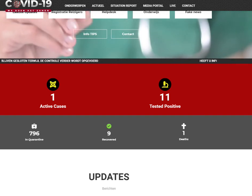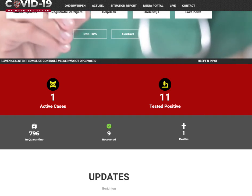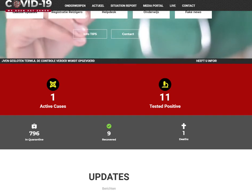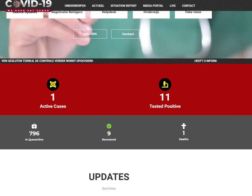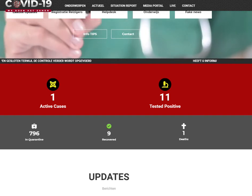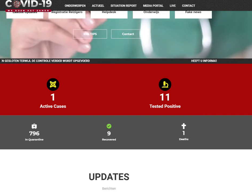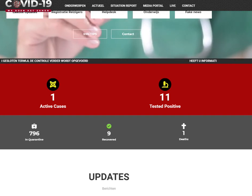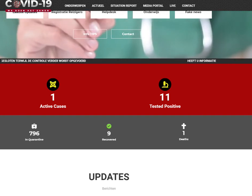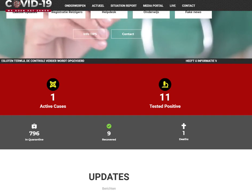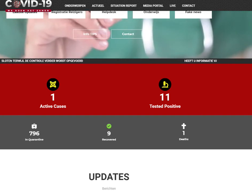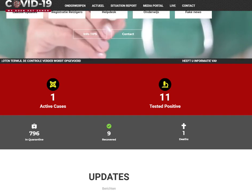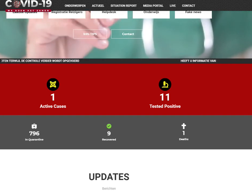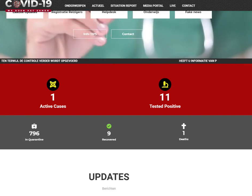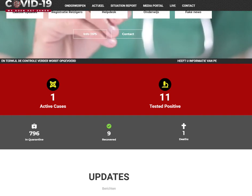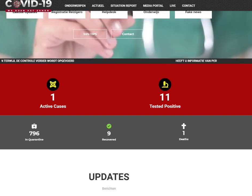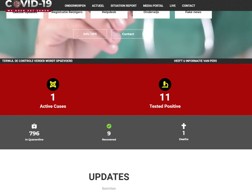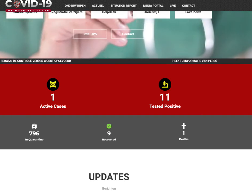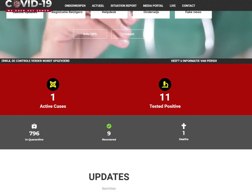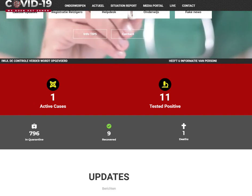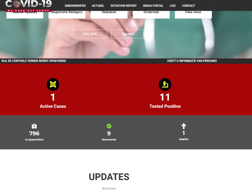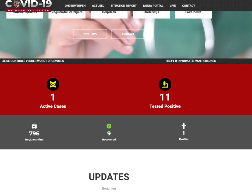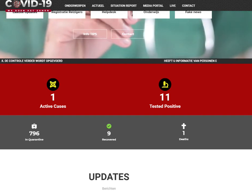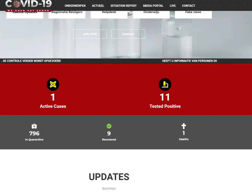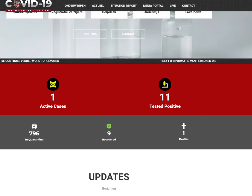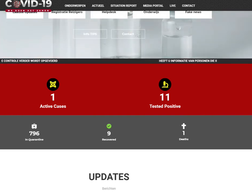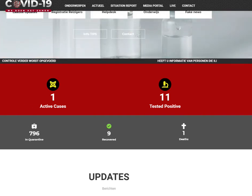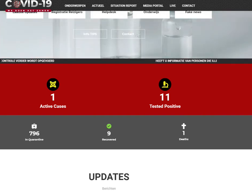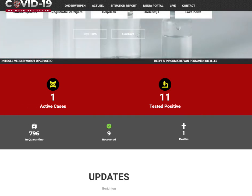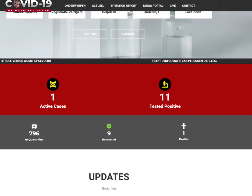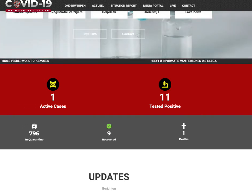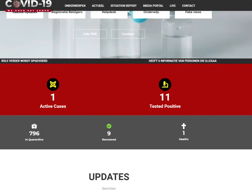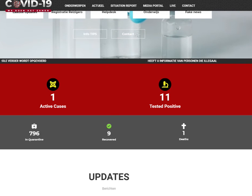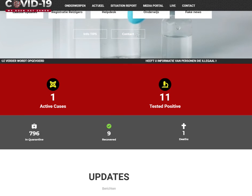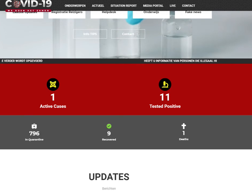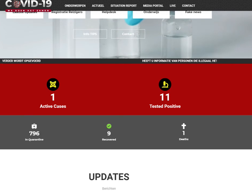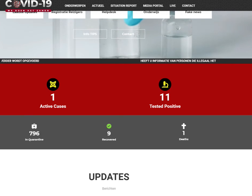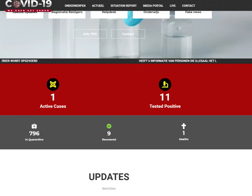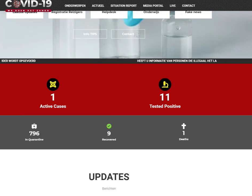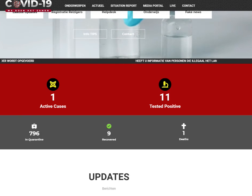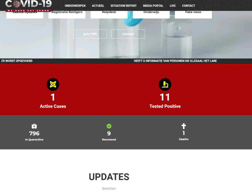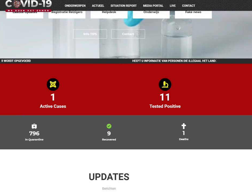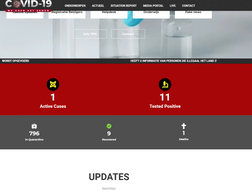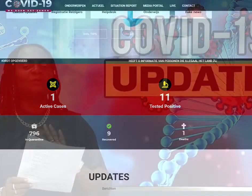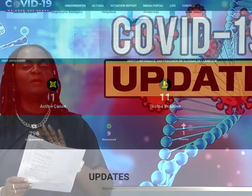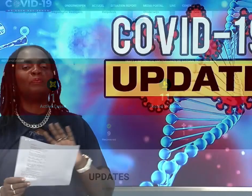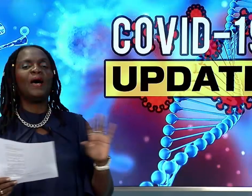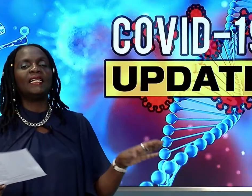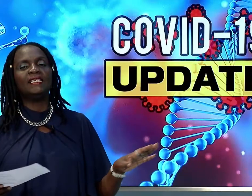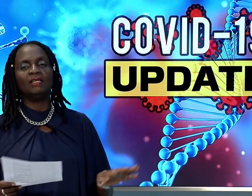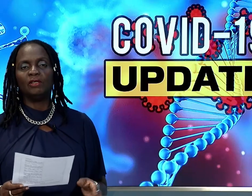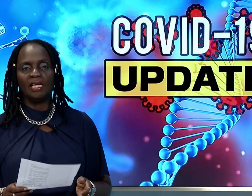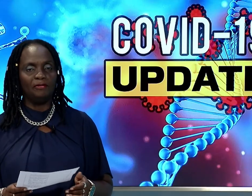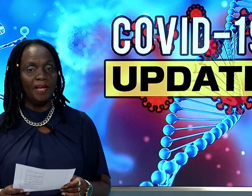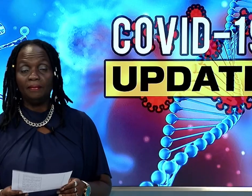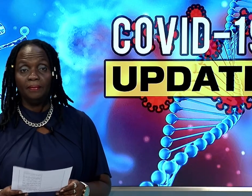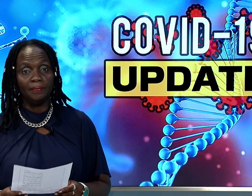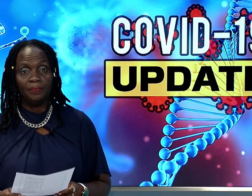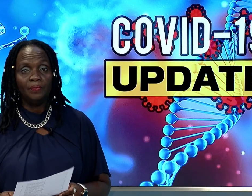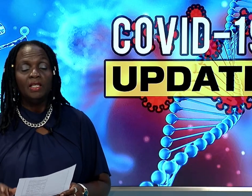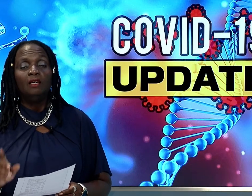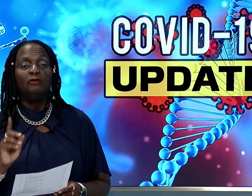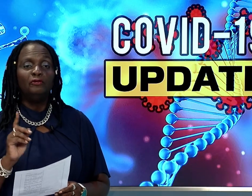uur gaat de partiële lockdown weer in. Dus de mensen die denken, party, we zijn